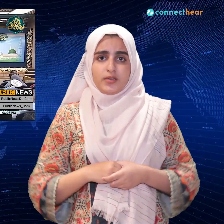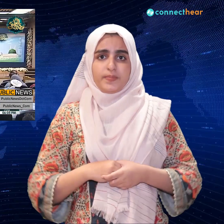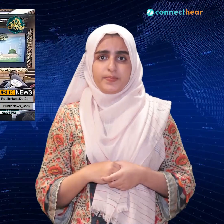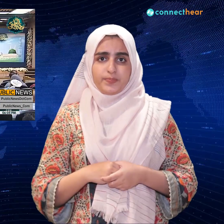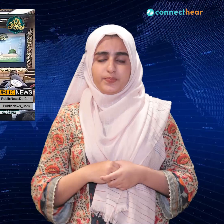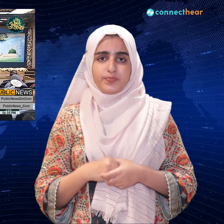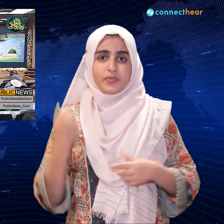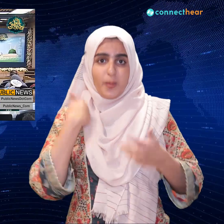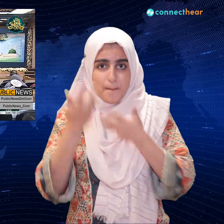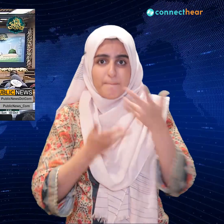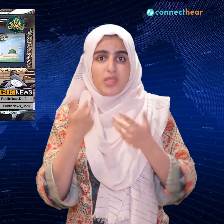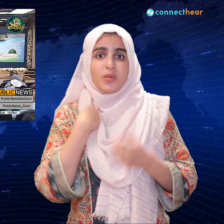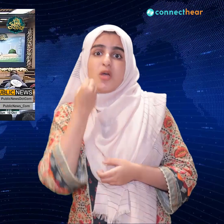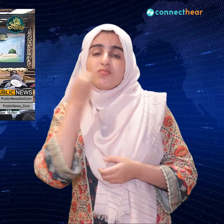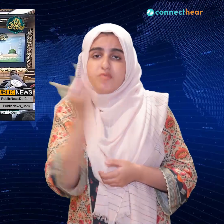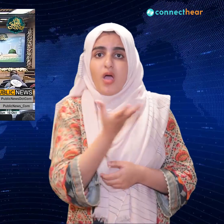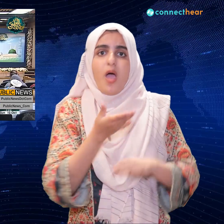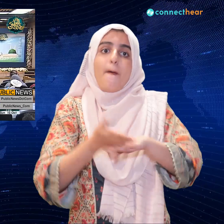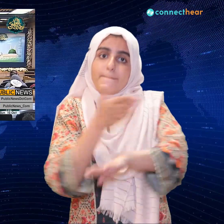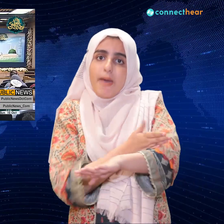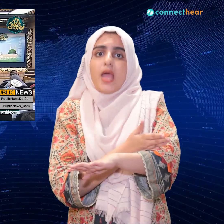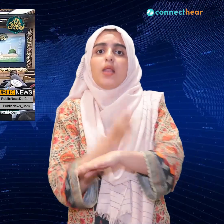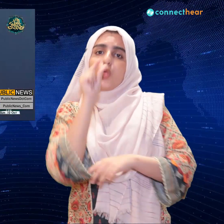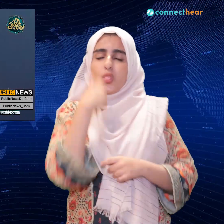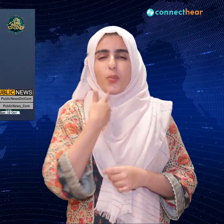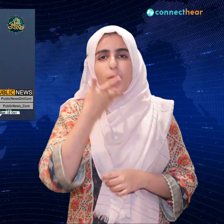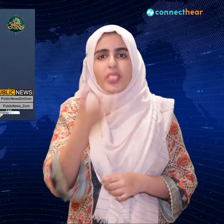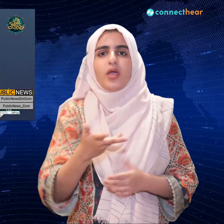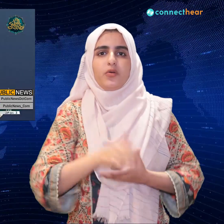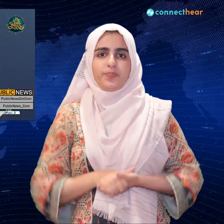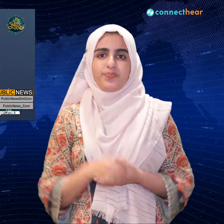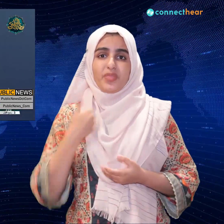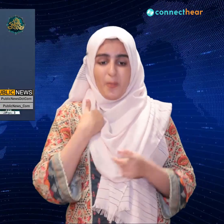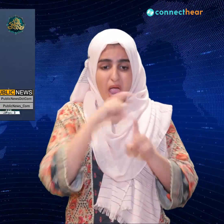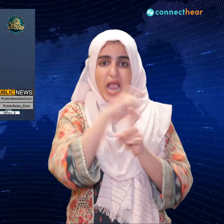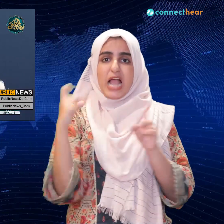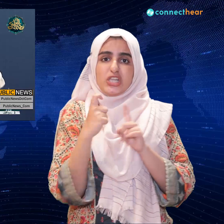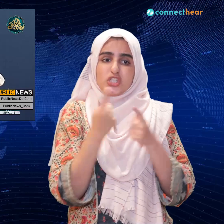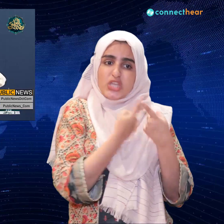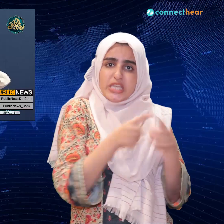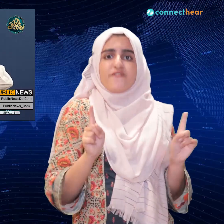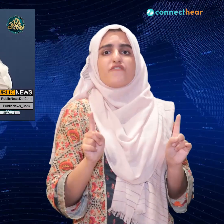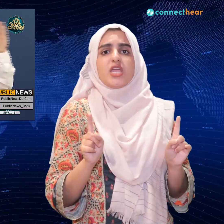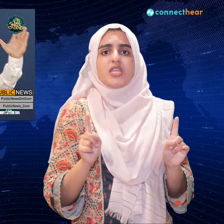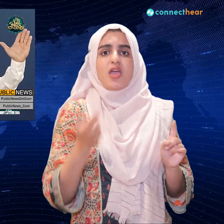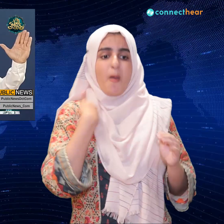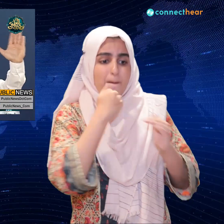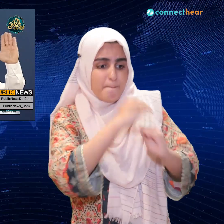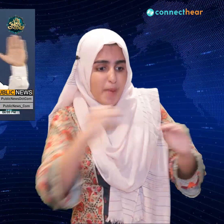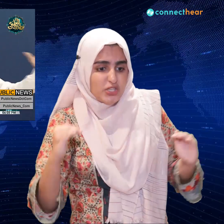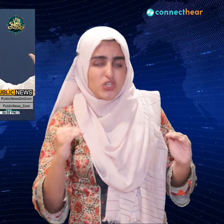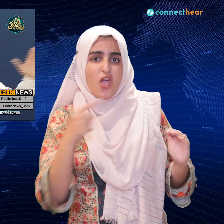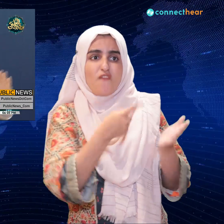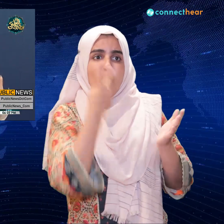جو میں اناؤنس کرنے سے پہلے، ہمارا کلچر مختلف ہے. جو کلچر بچوں کے سامنے آ رہا